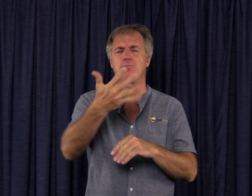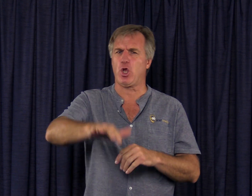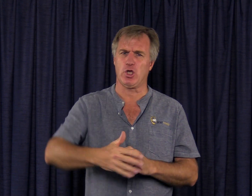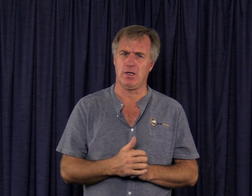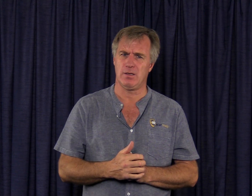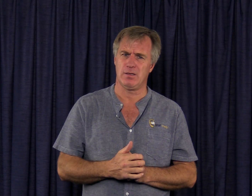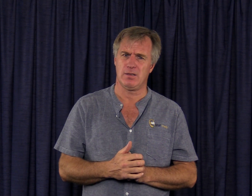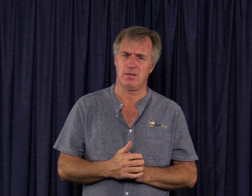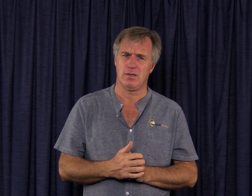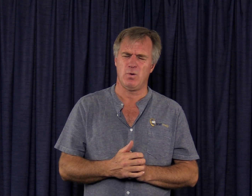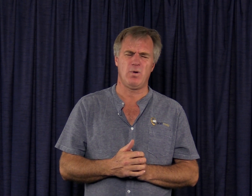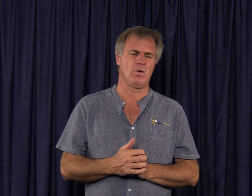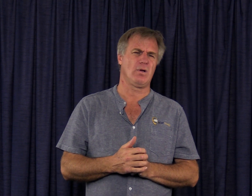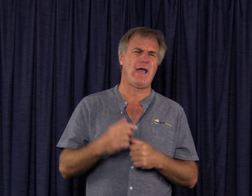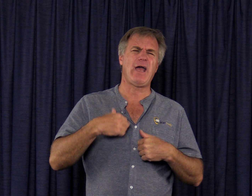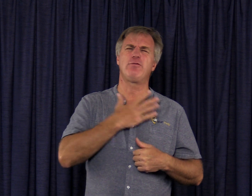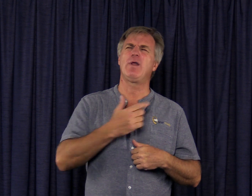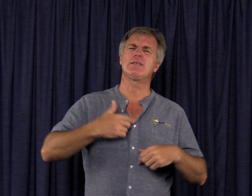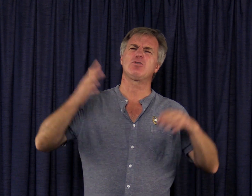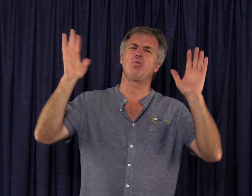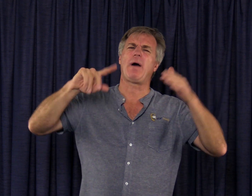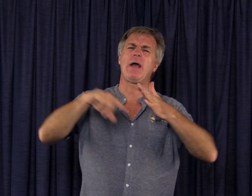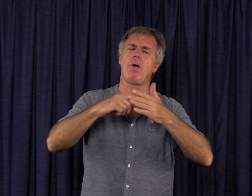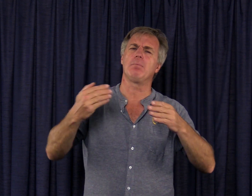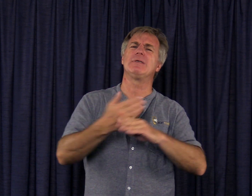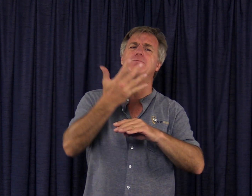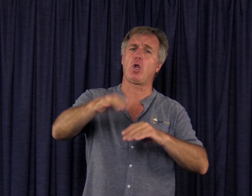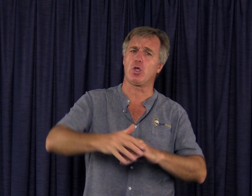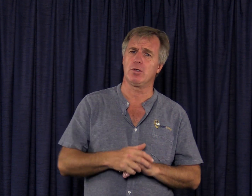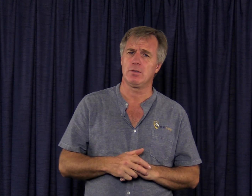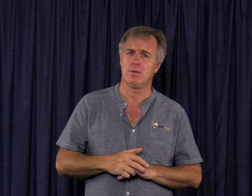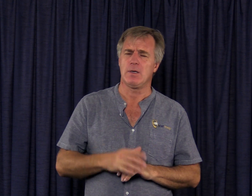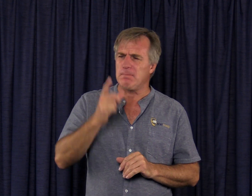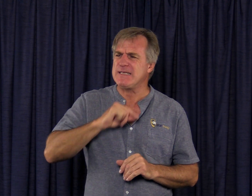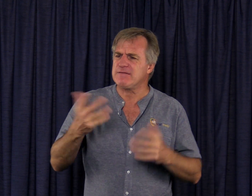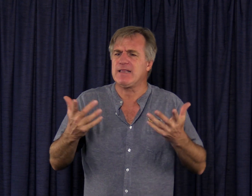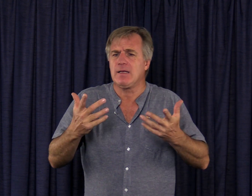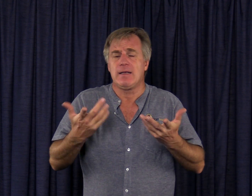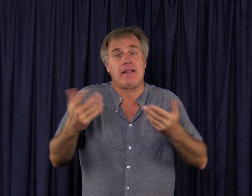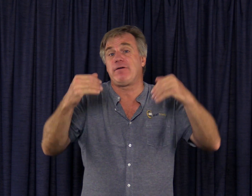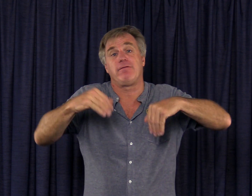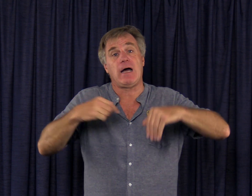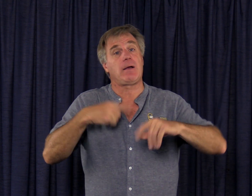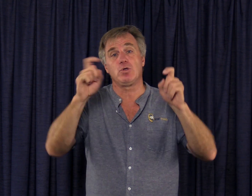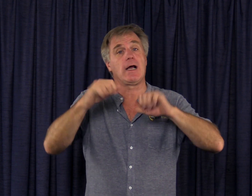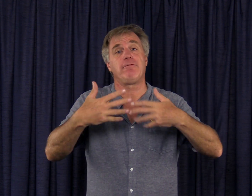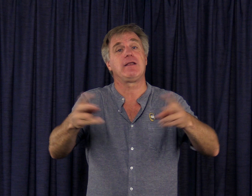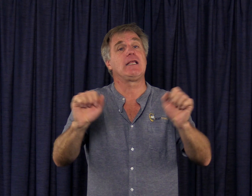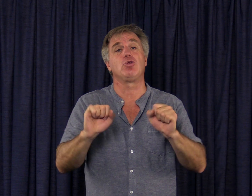misbruik nie. Och, ek voel ek is al so baie mal misbruik. Mense wat net verwag, ek moet dinge verniet doen